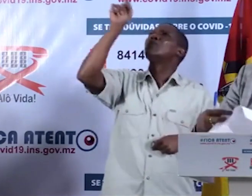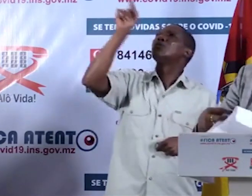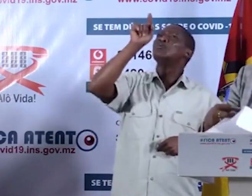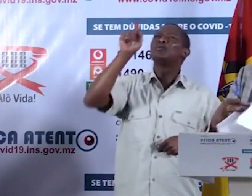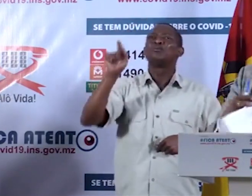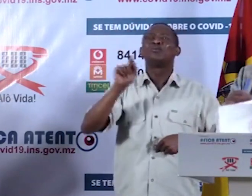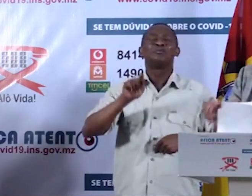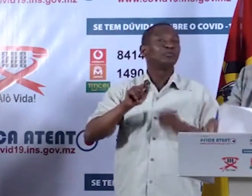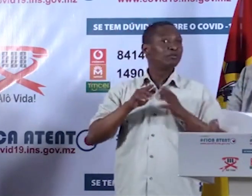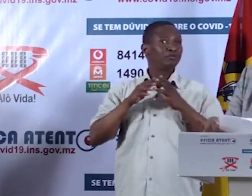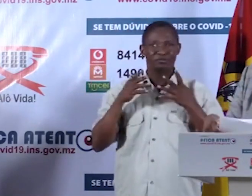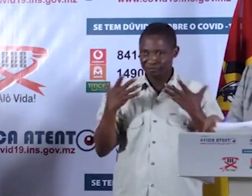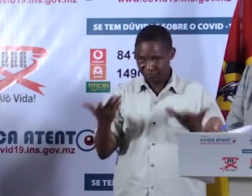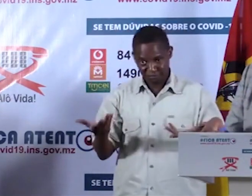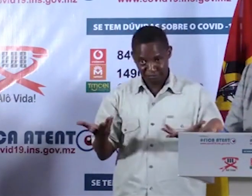é a seguinte.